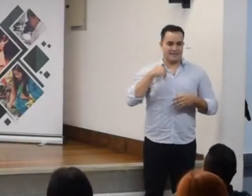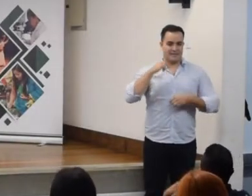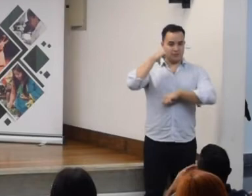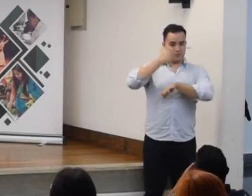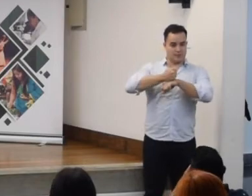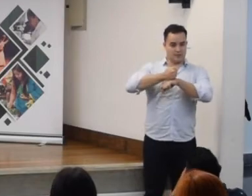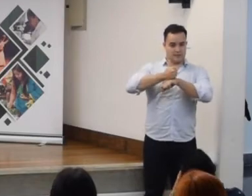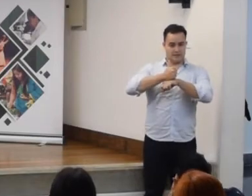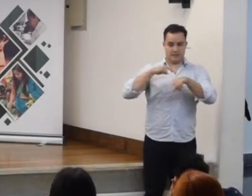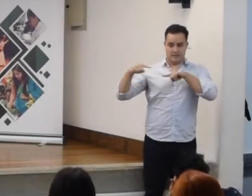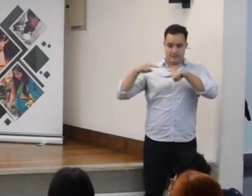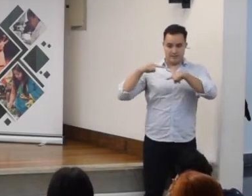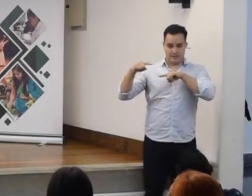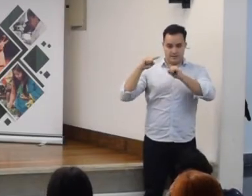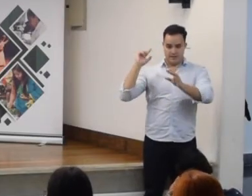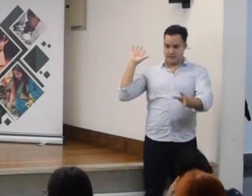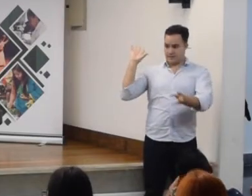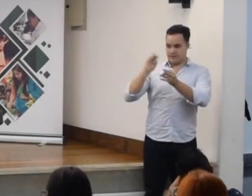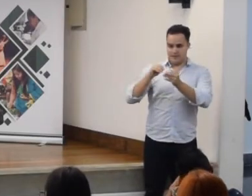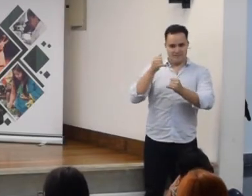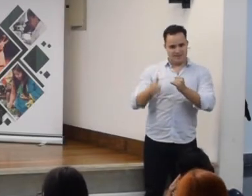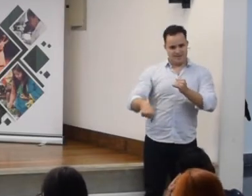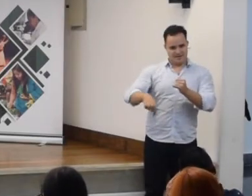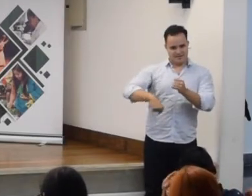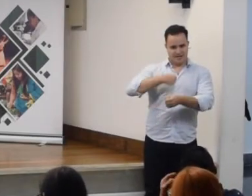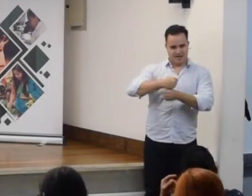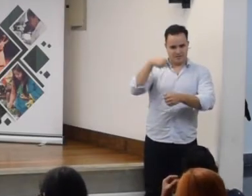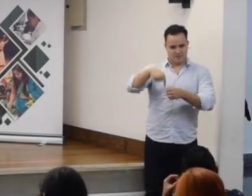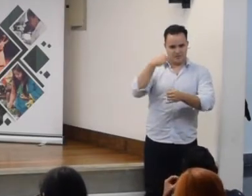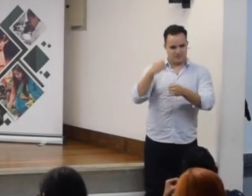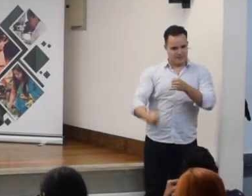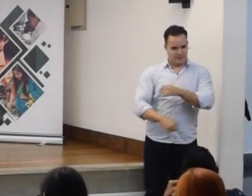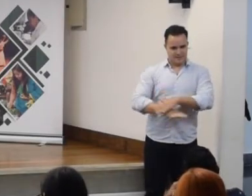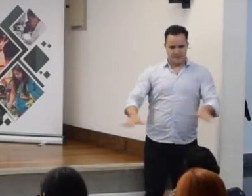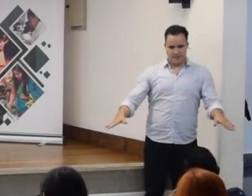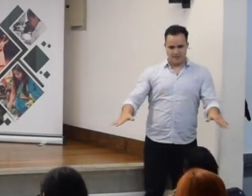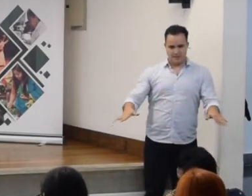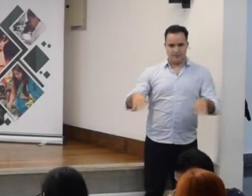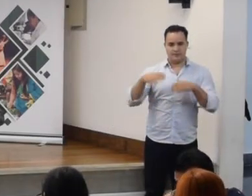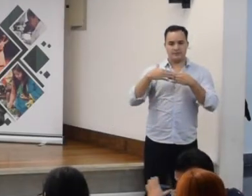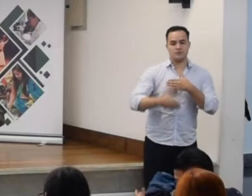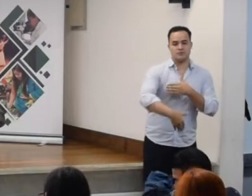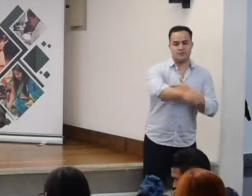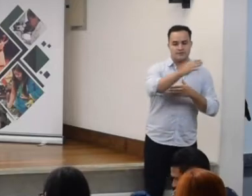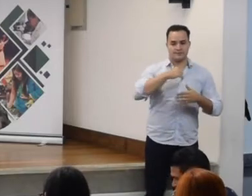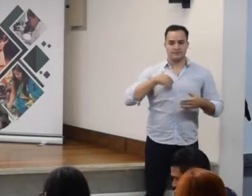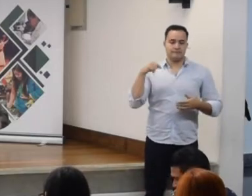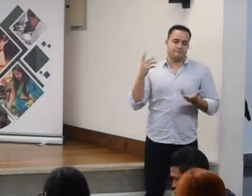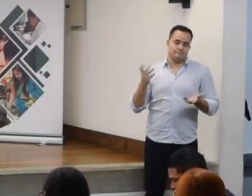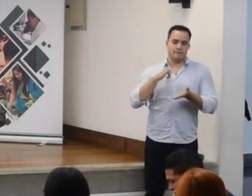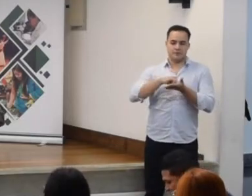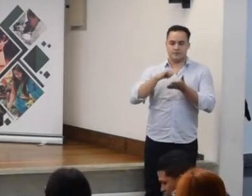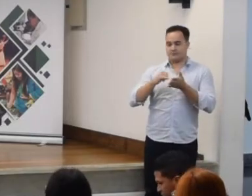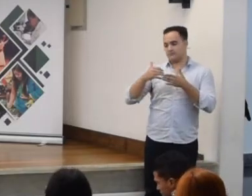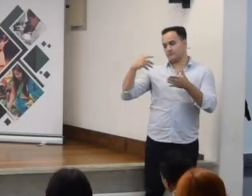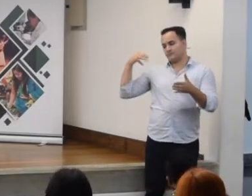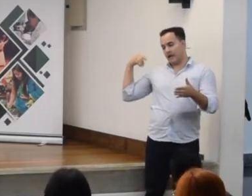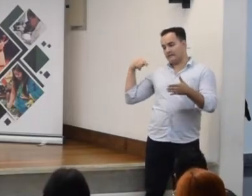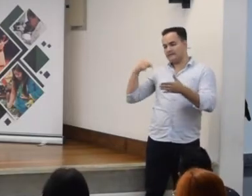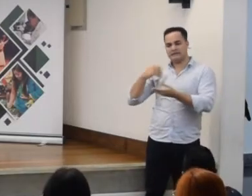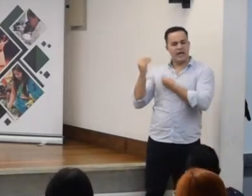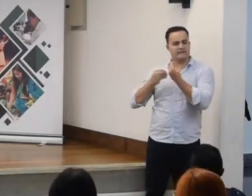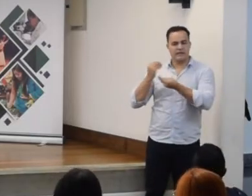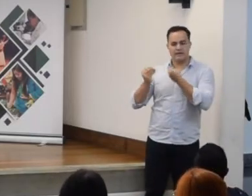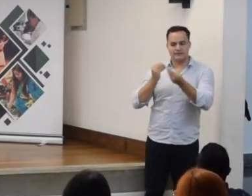rectoría. Entonces, ya lo que vamos a hacer este año es a recoger. De manera